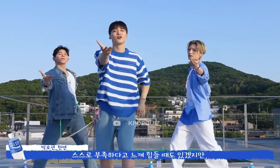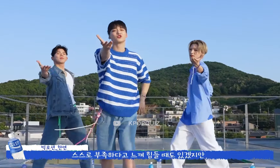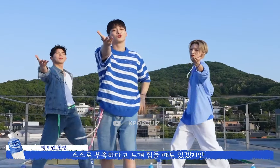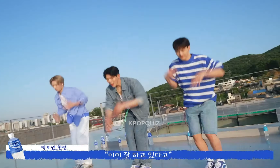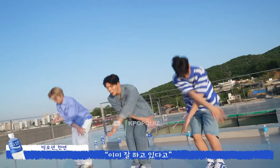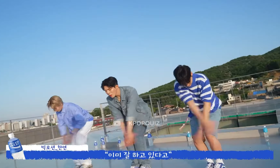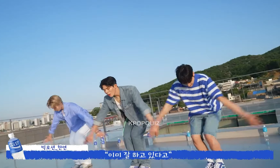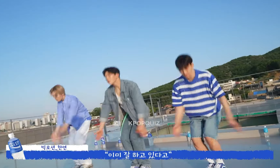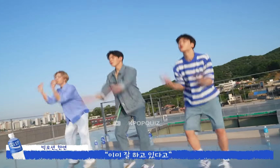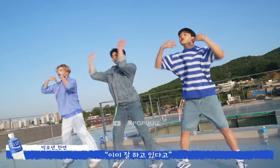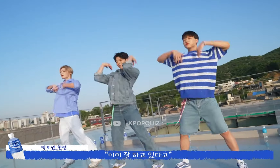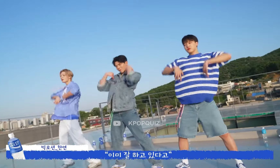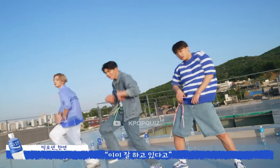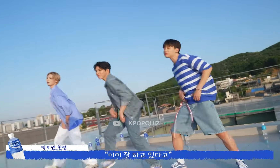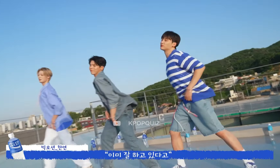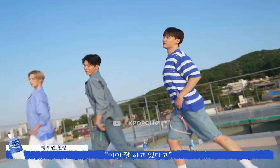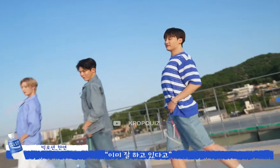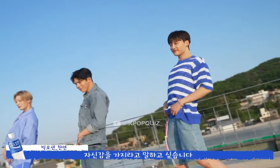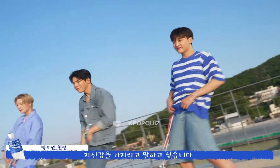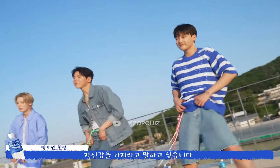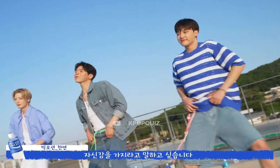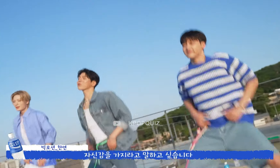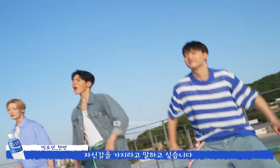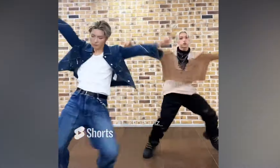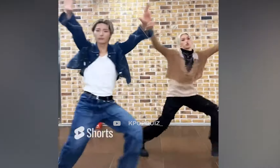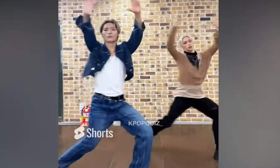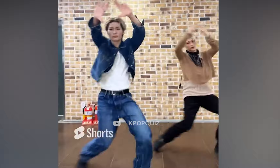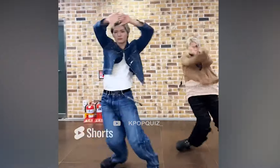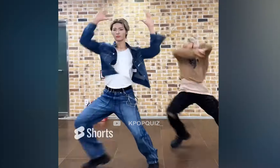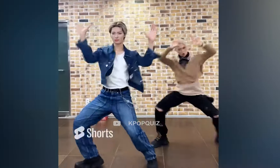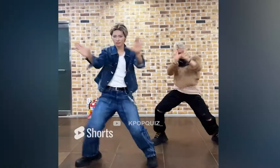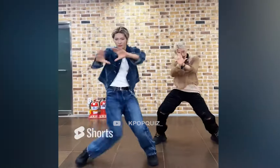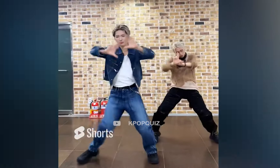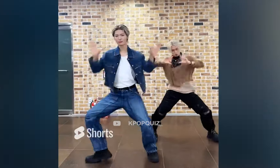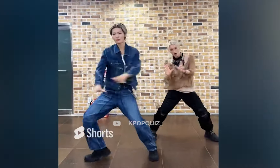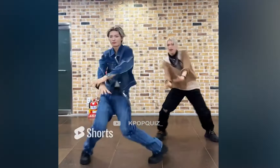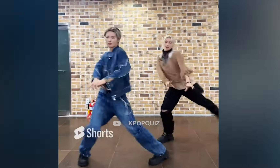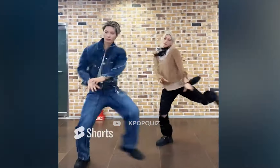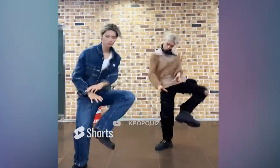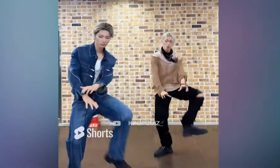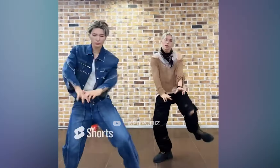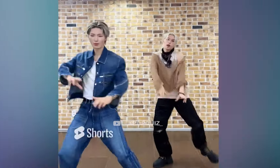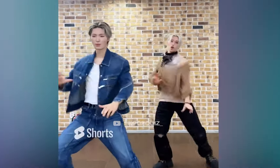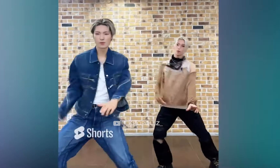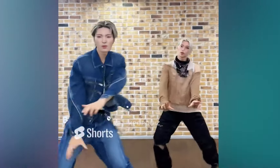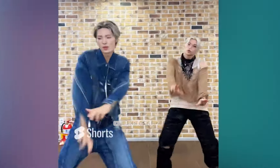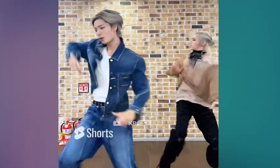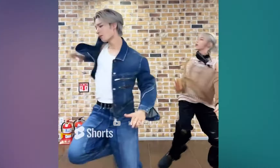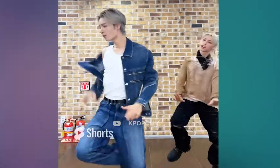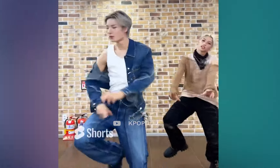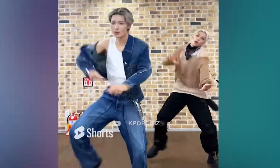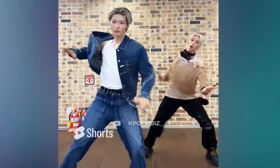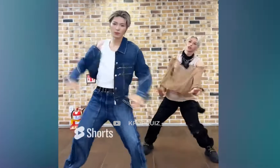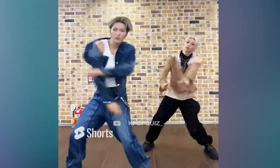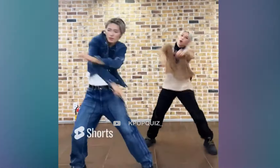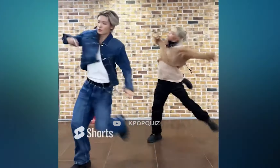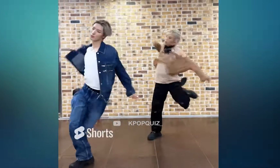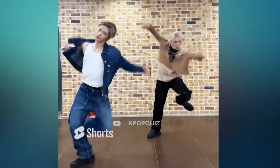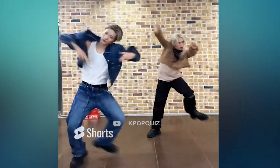auditiva que debutó en abril de 2024. Después de eso, Félix y los miembros de Big Ocean también fueron vistos haciendo un